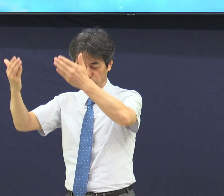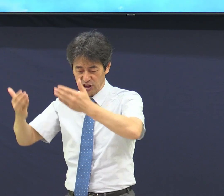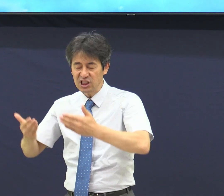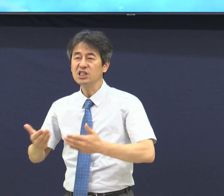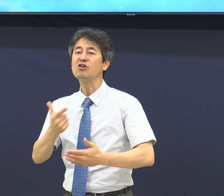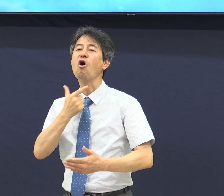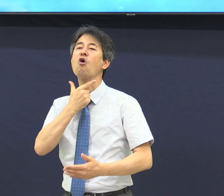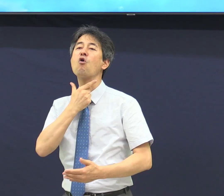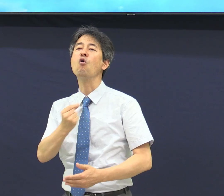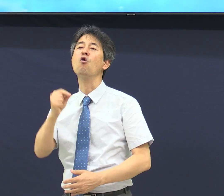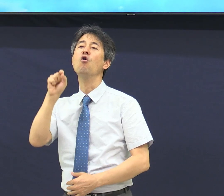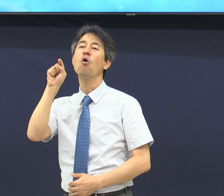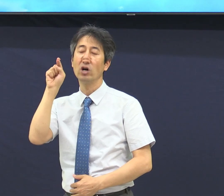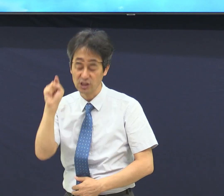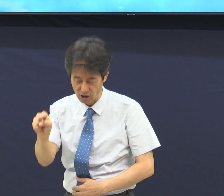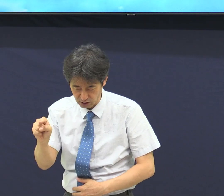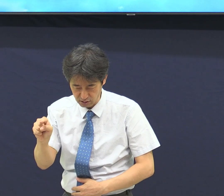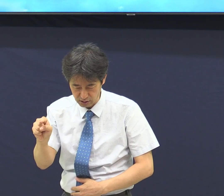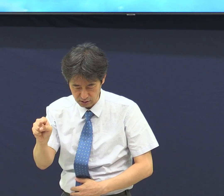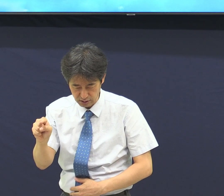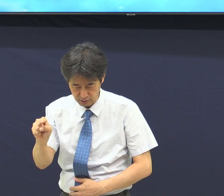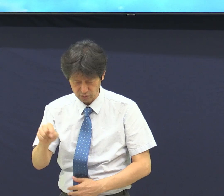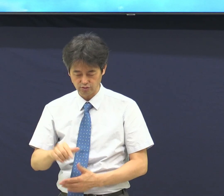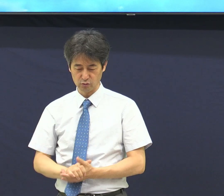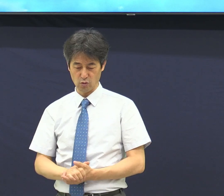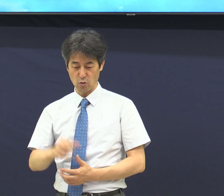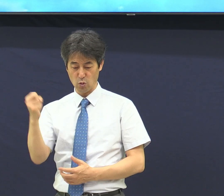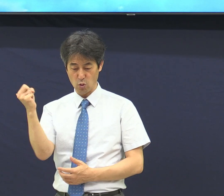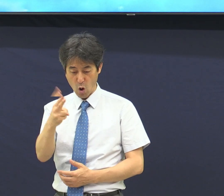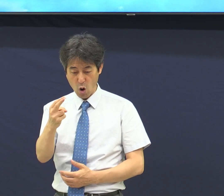우리의 목숨을 지켜 보호하고자 하심.